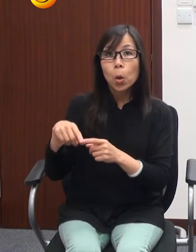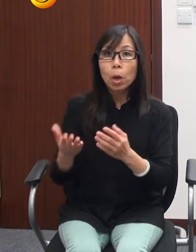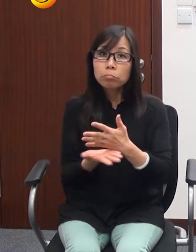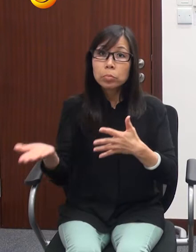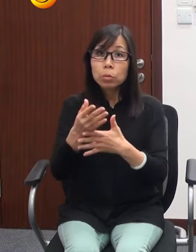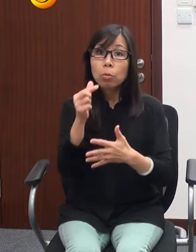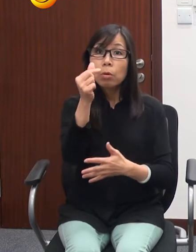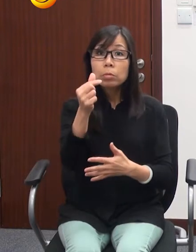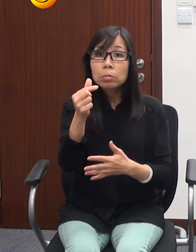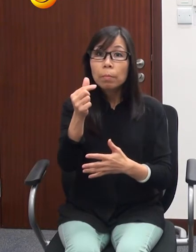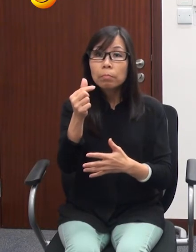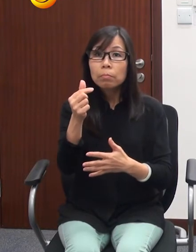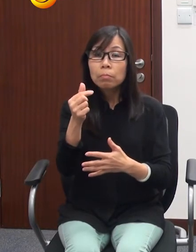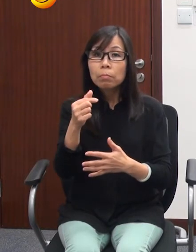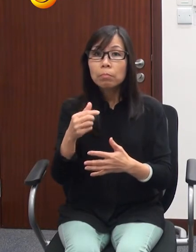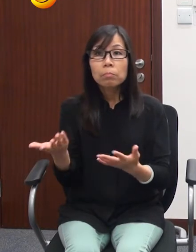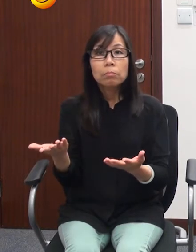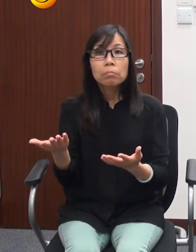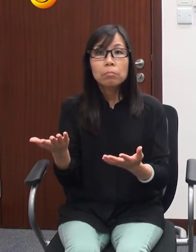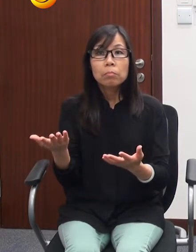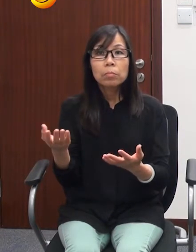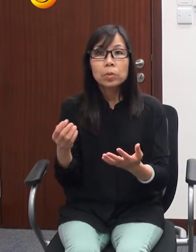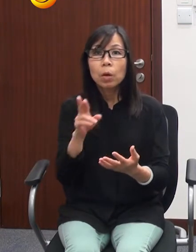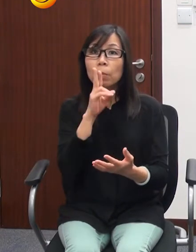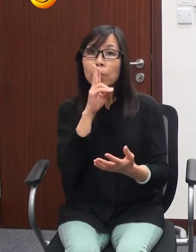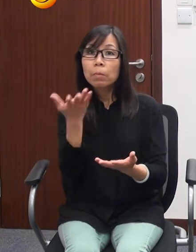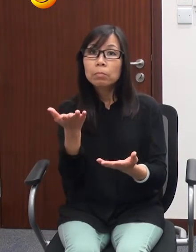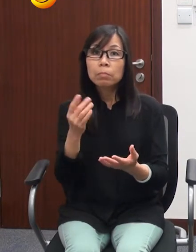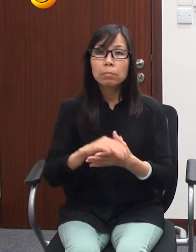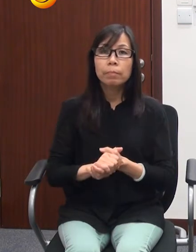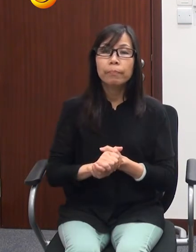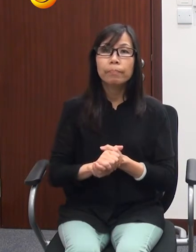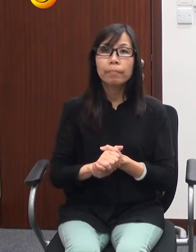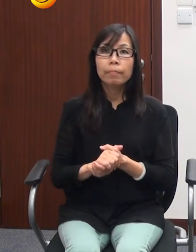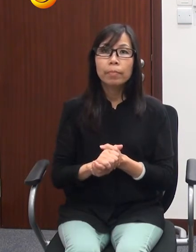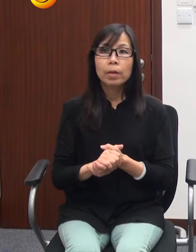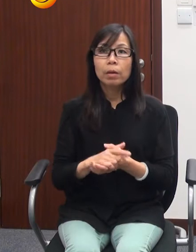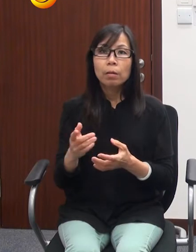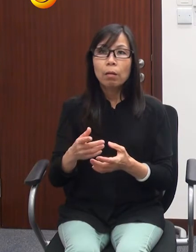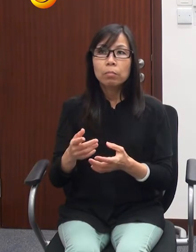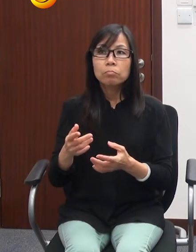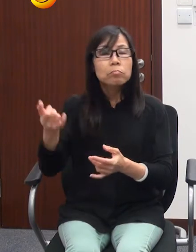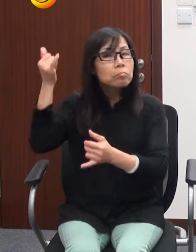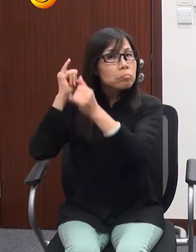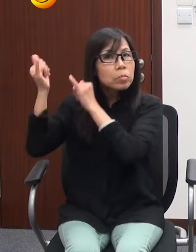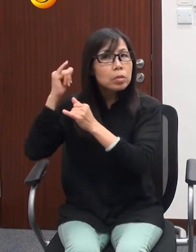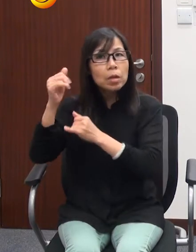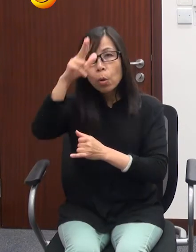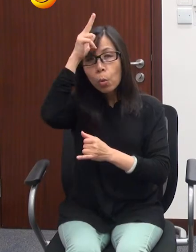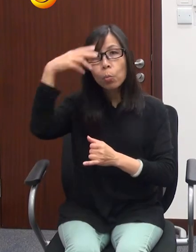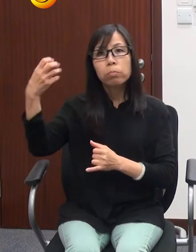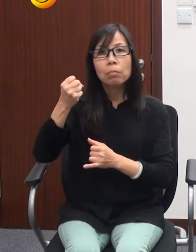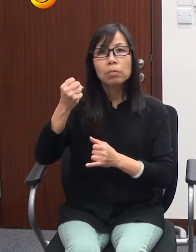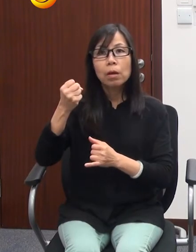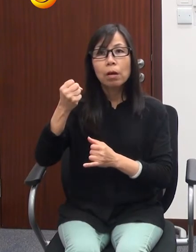所以佢持九點幾都唔使公布嘅，咁即係呢啲咁樣嘅嘢，即係歷屆特首